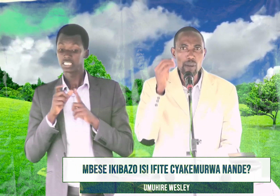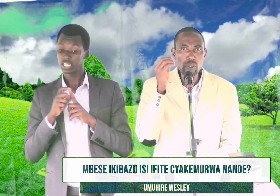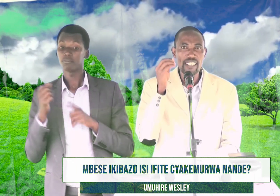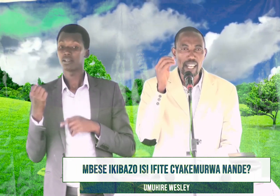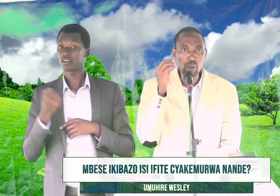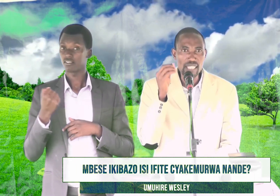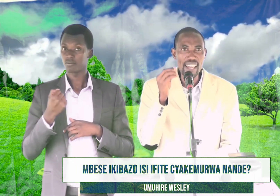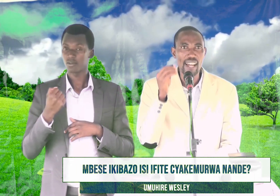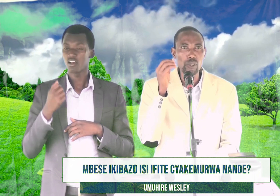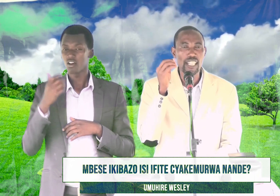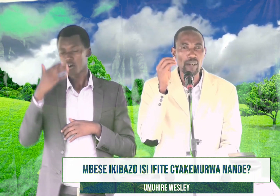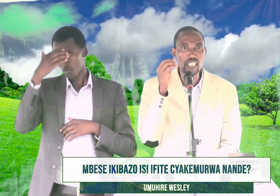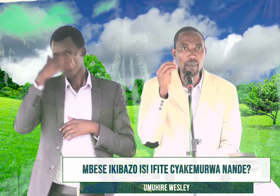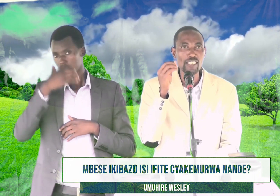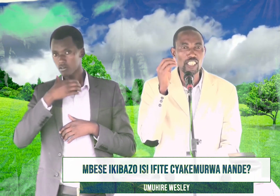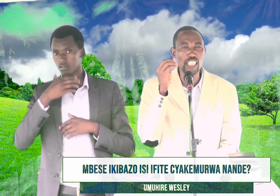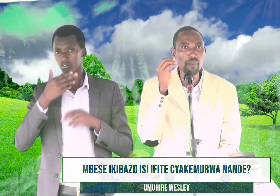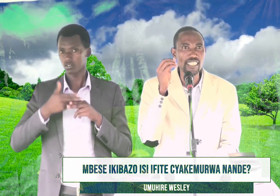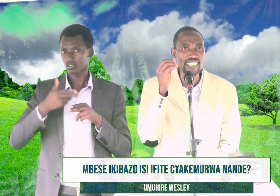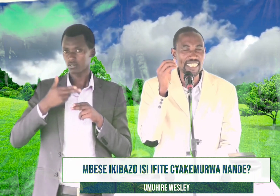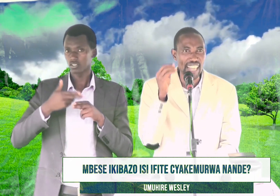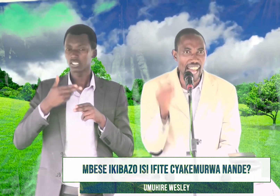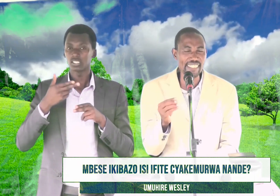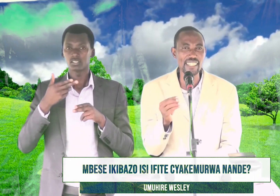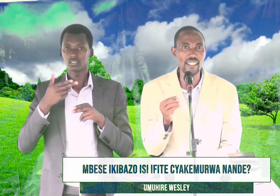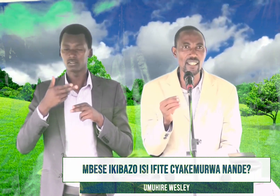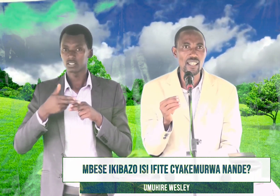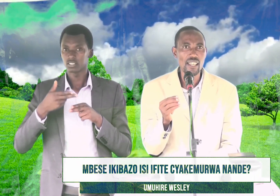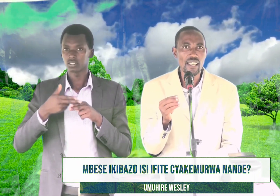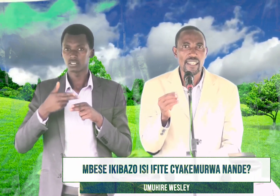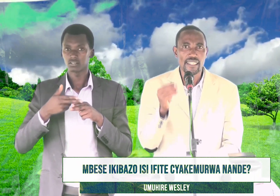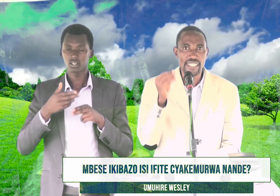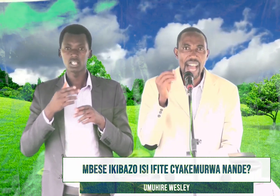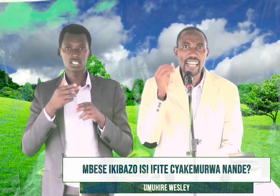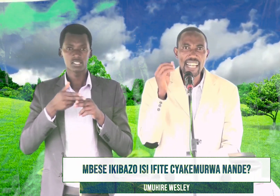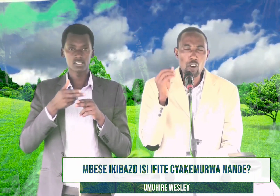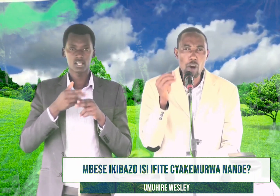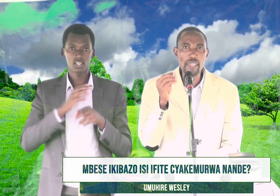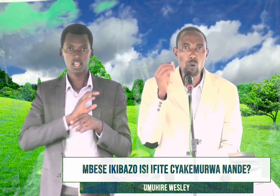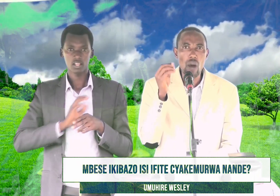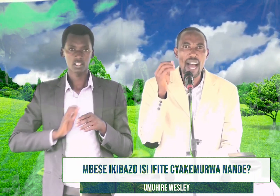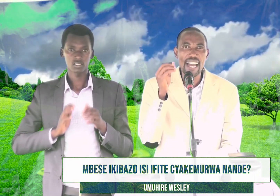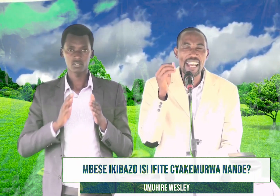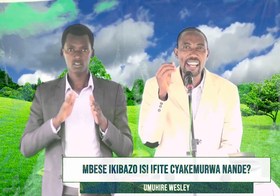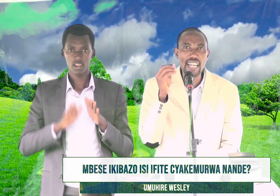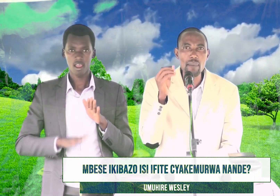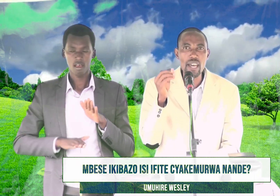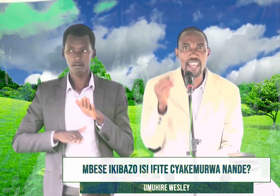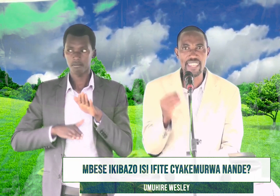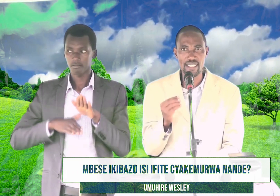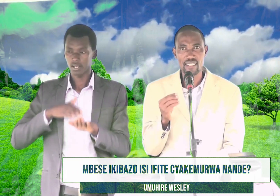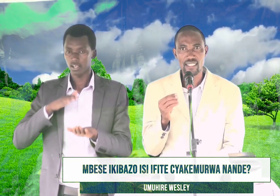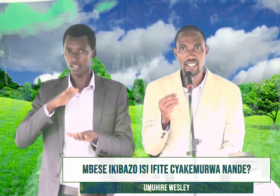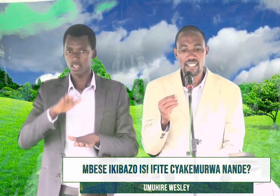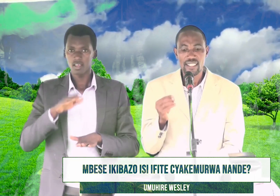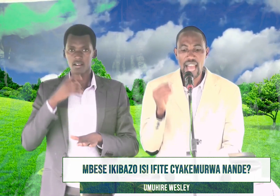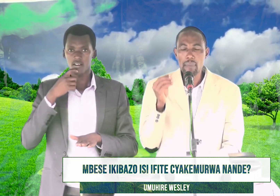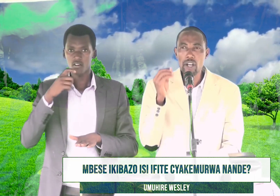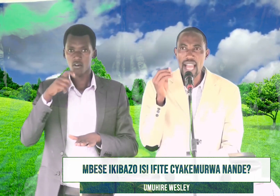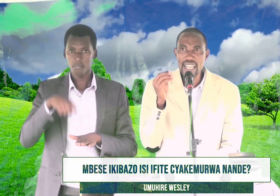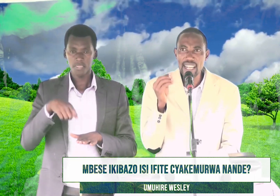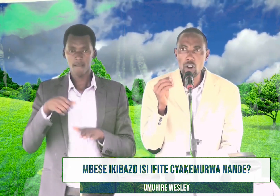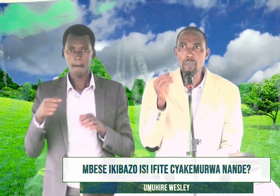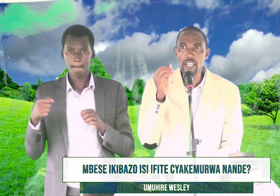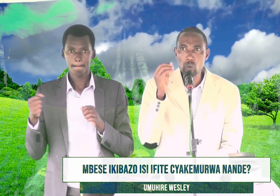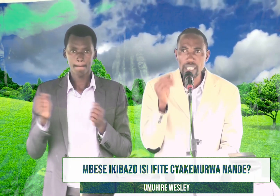intambwe yarakwiriye gutera kugira ngo ikibazo kiri mu isi kirangire yakagombye guhangana na kamere ye